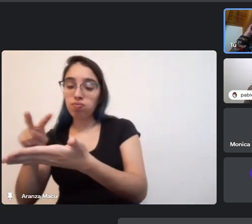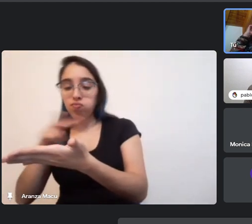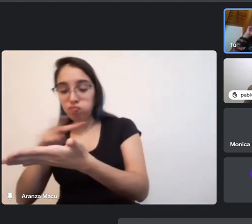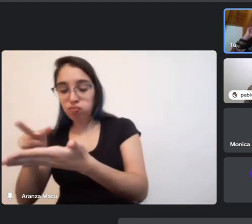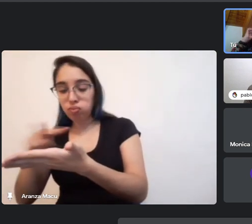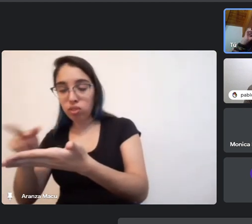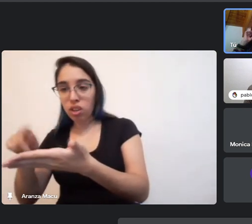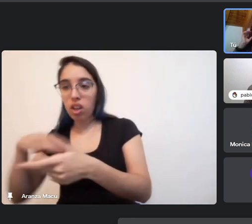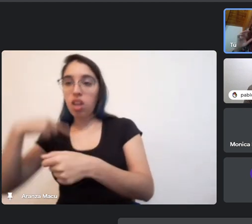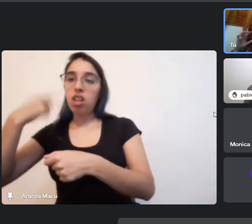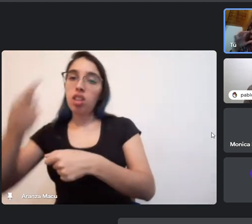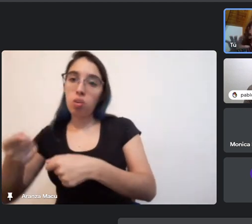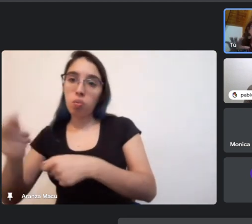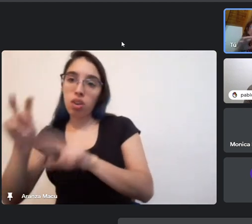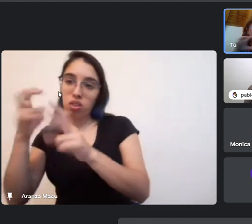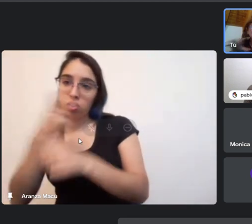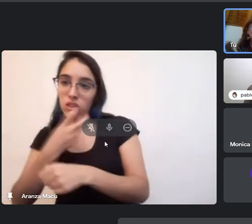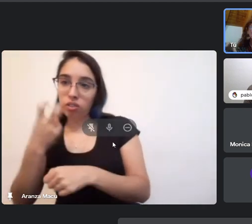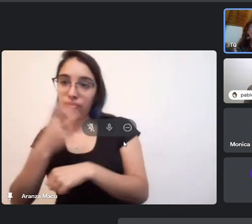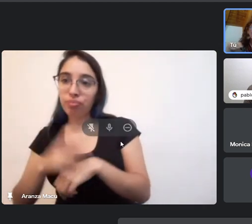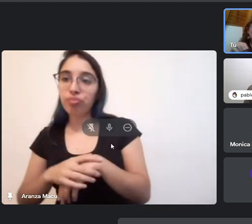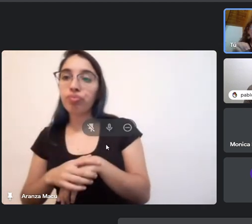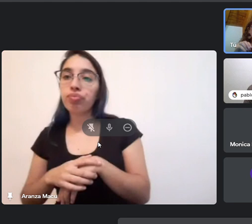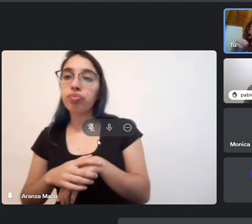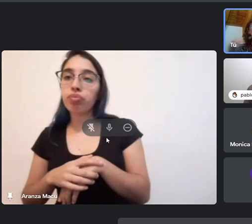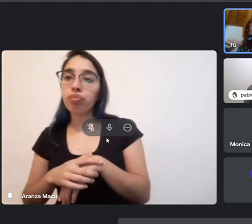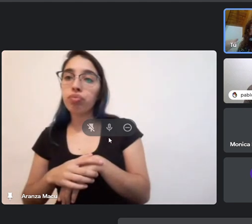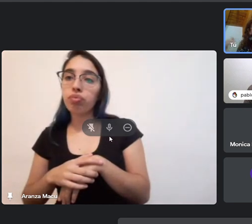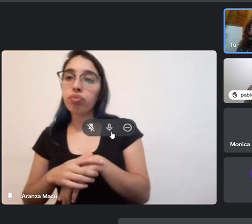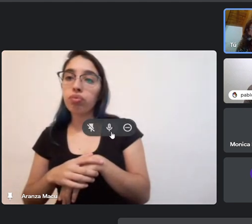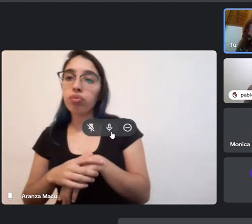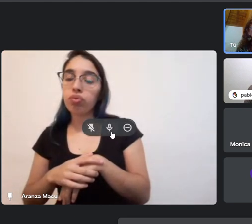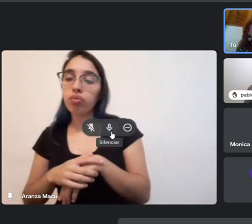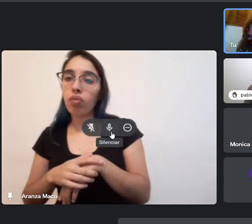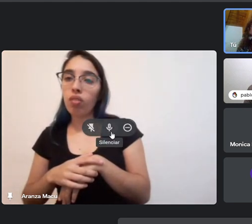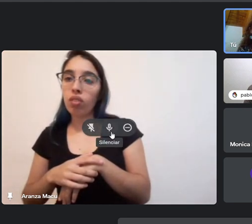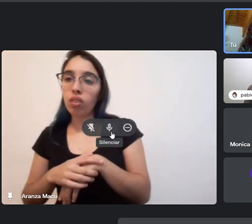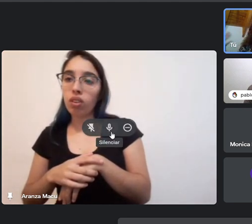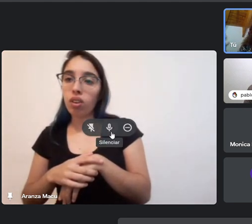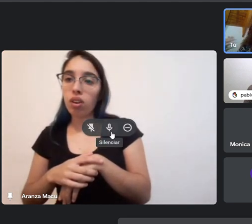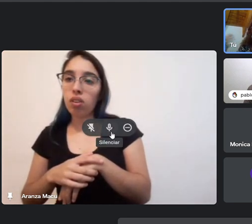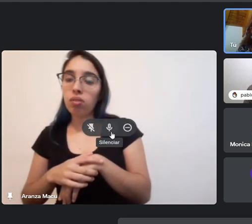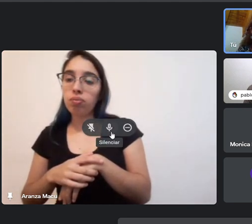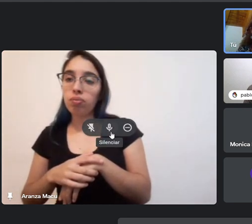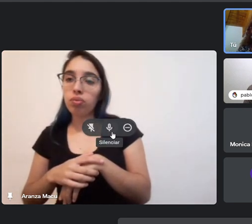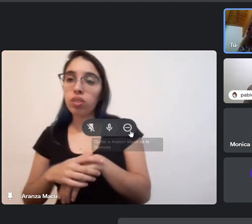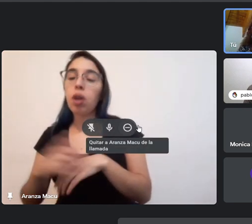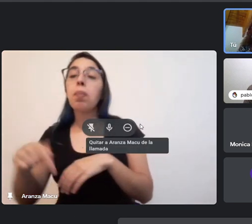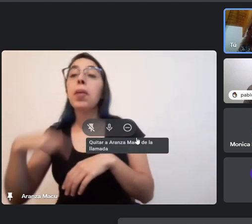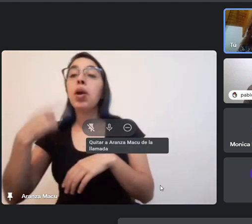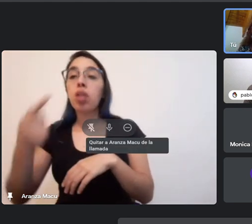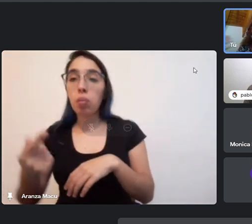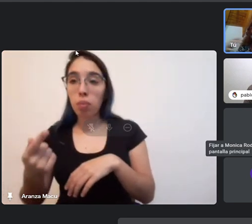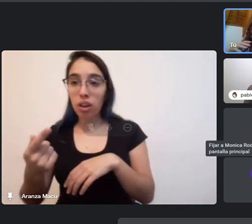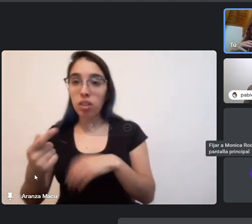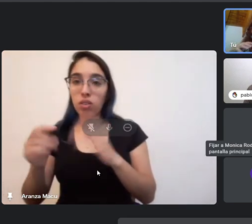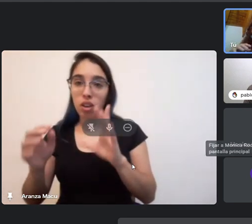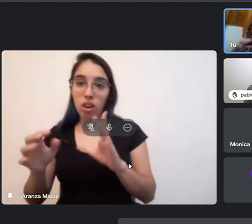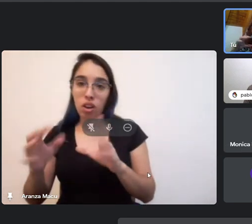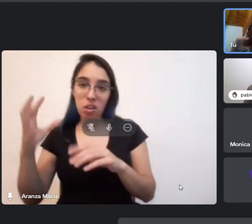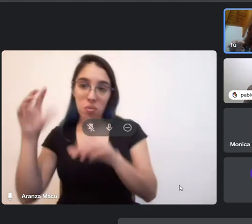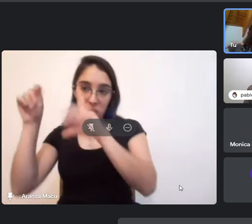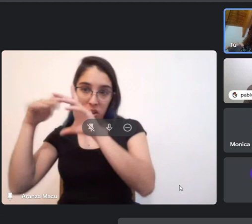otra manera. Pero esto lo voy a grabar después para la gente que rinde el final. Ahora estamos